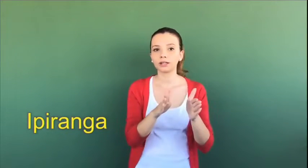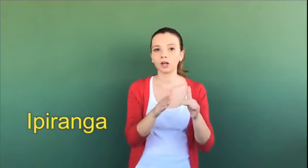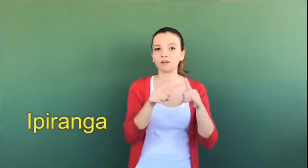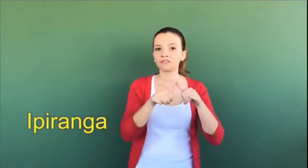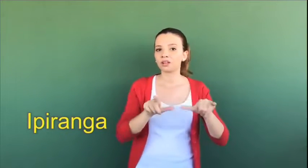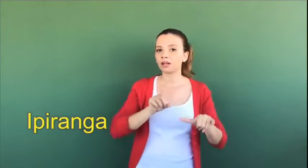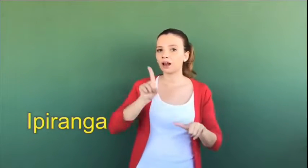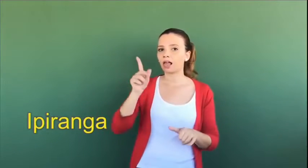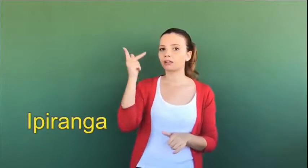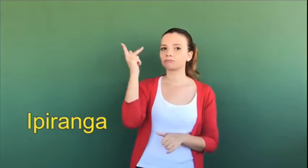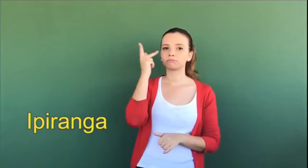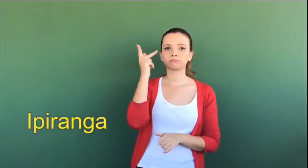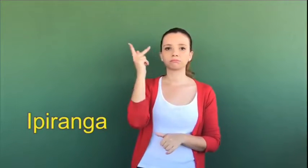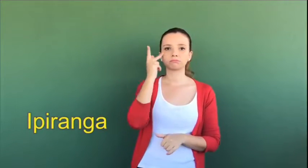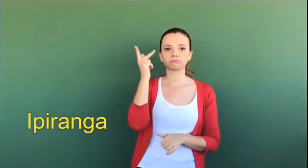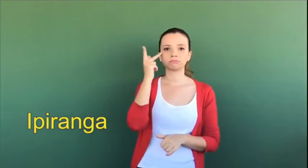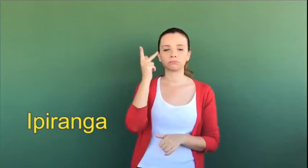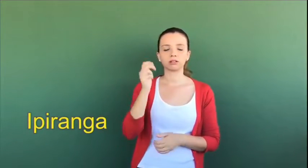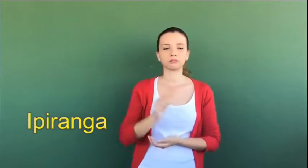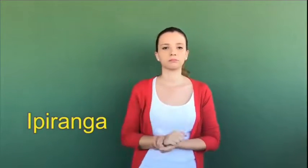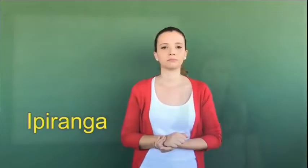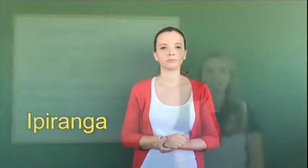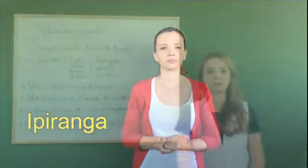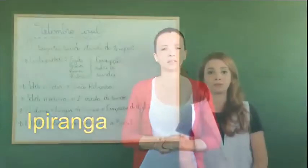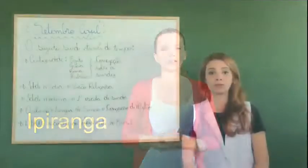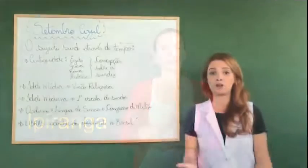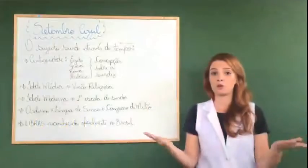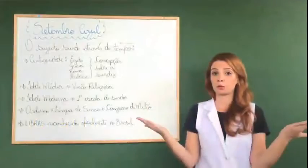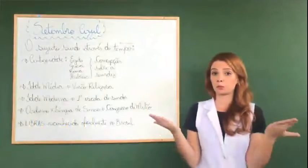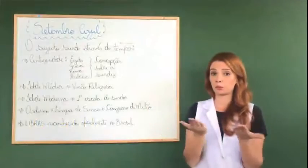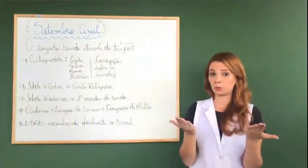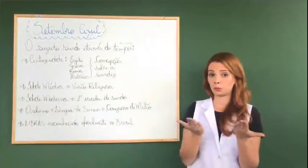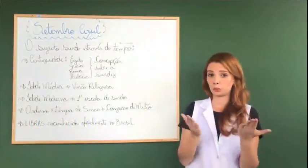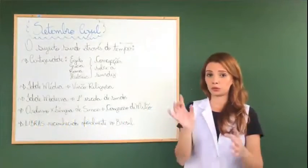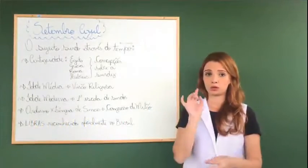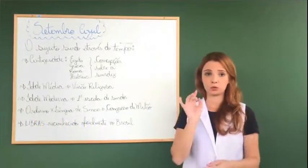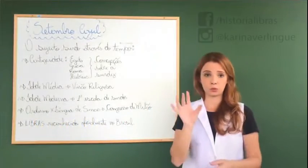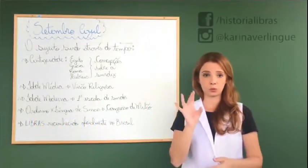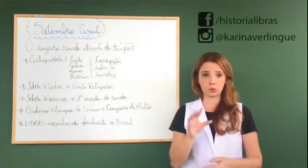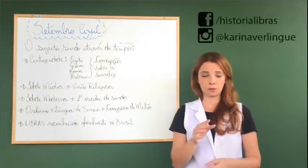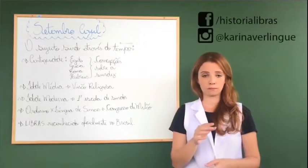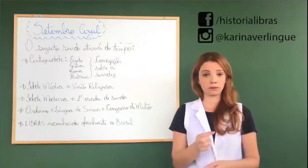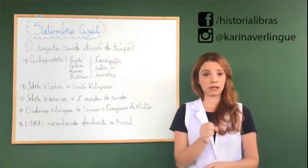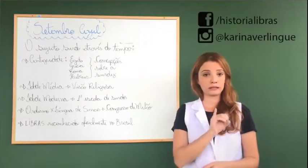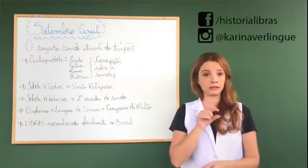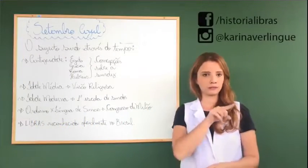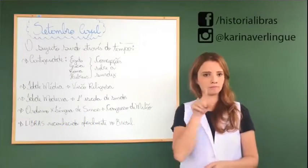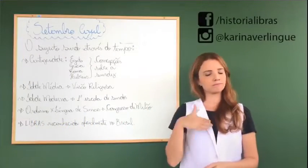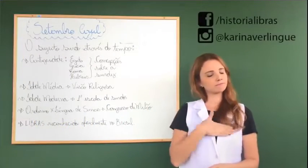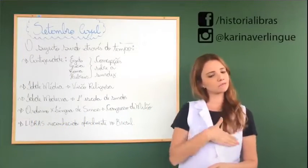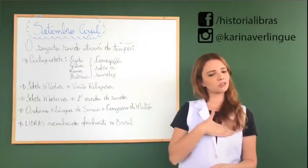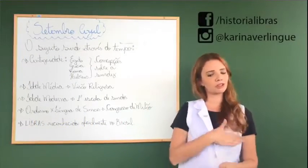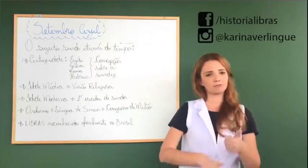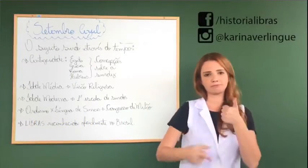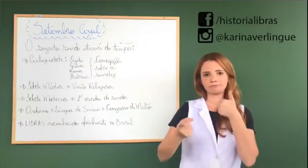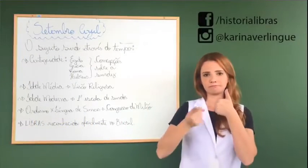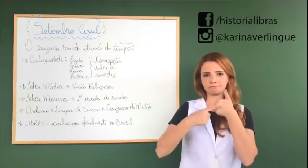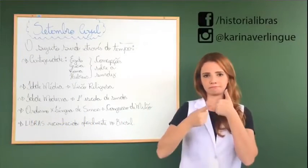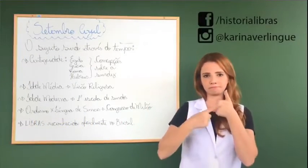Ipiranga é um rio que fica localizado em São Paulo. Por hoje é só. Se vocês gostaram, deixe seu